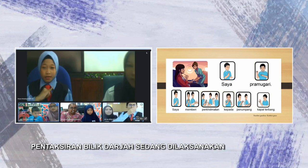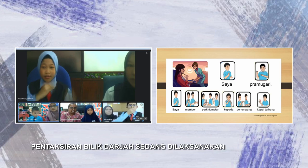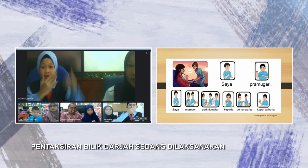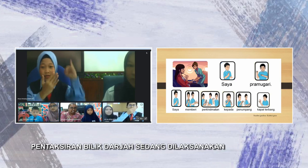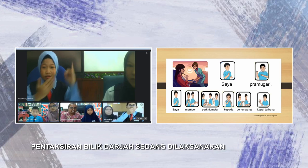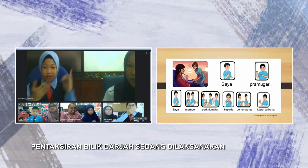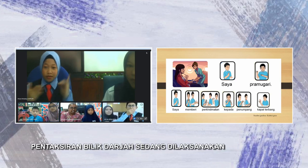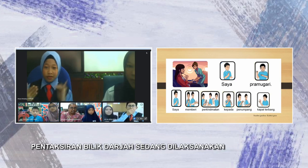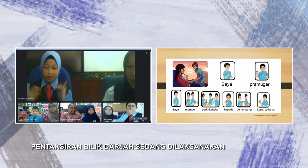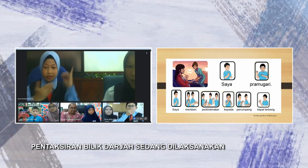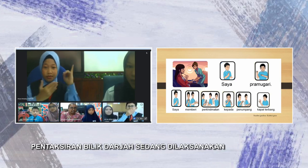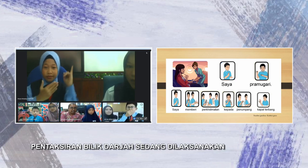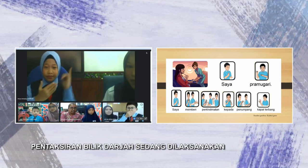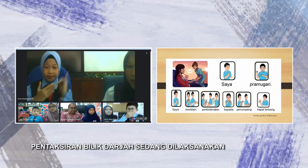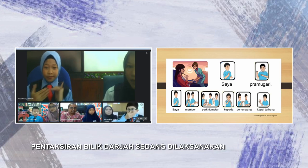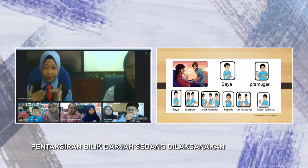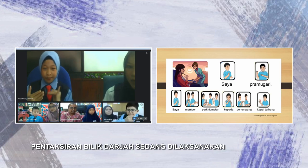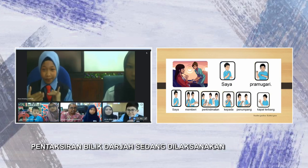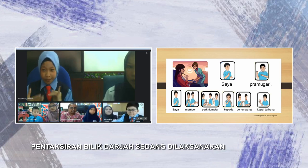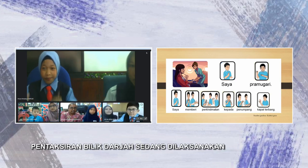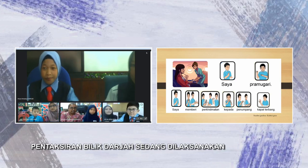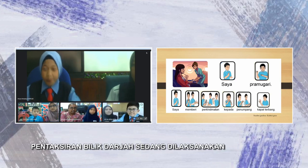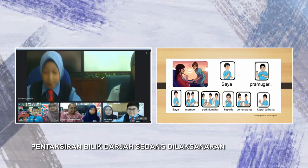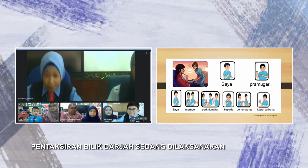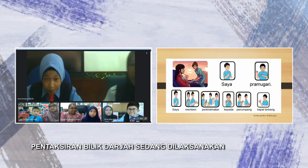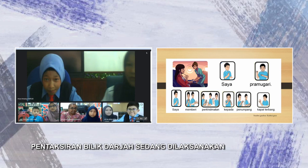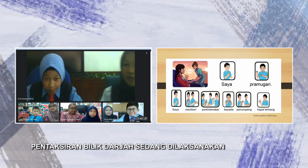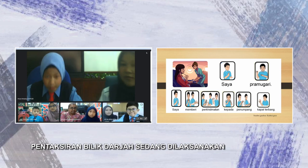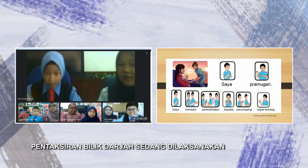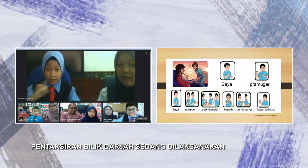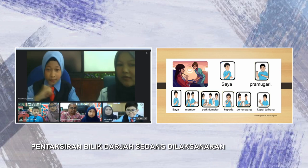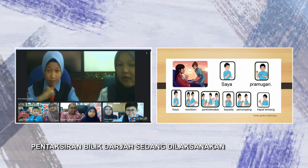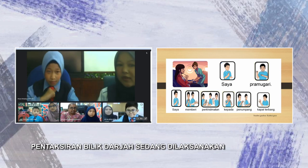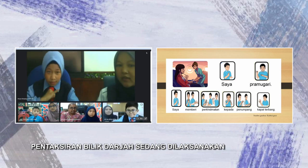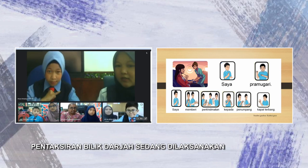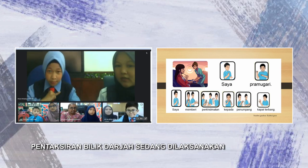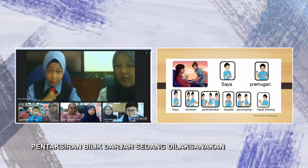Saya pramugari. Ya, betul.